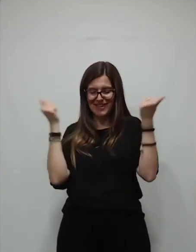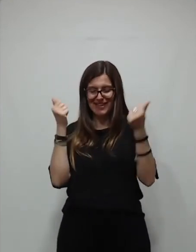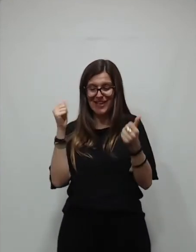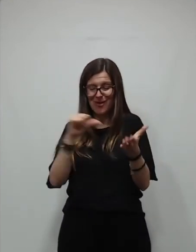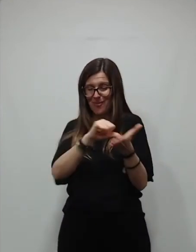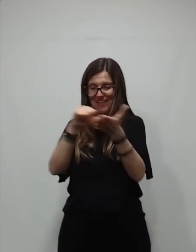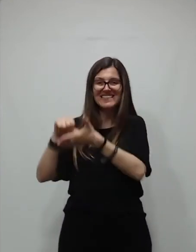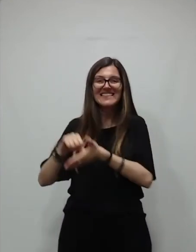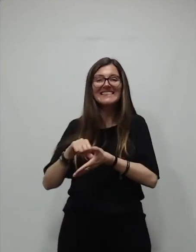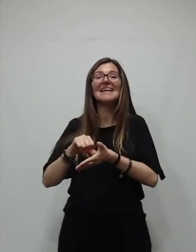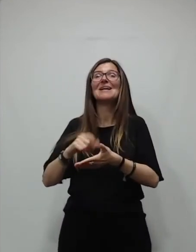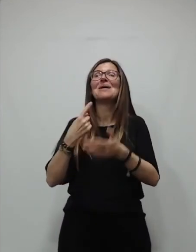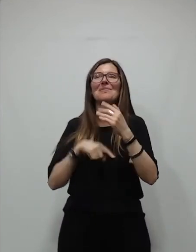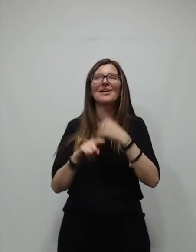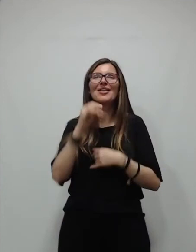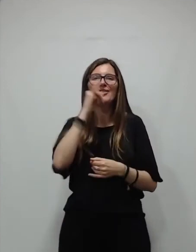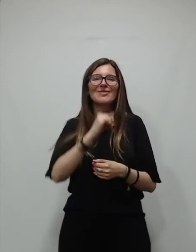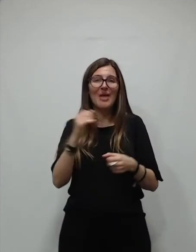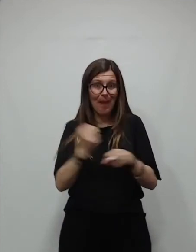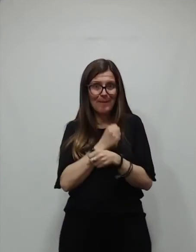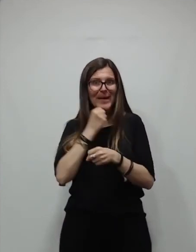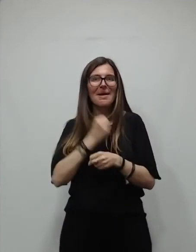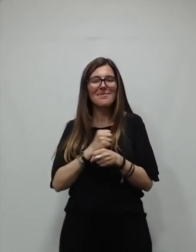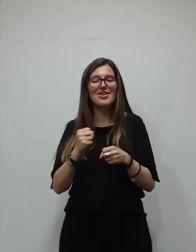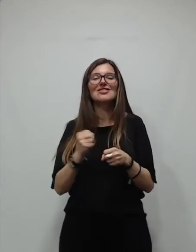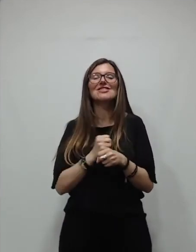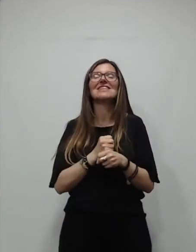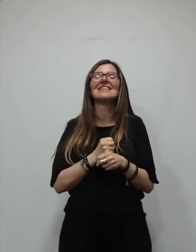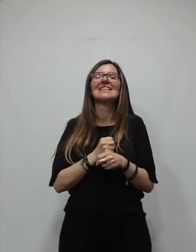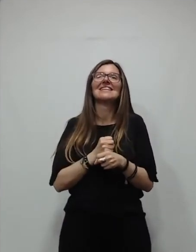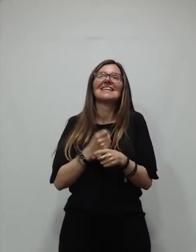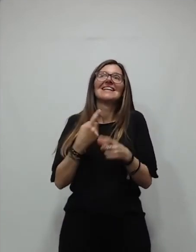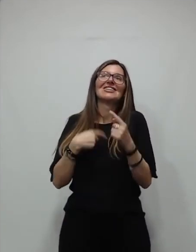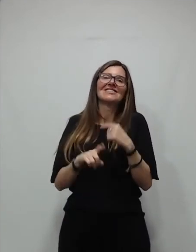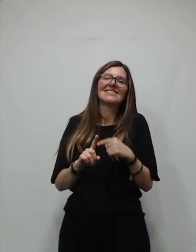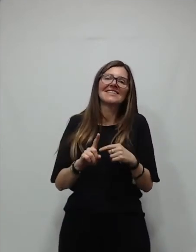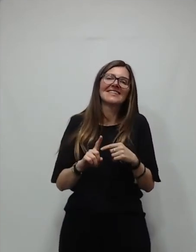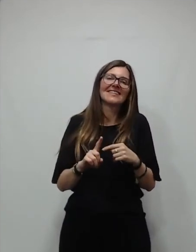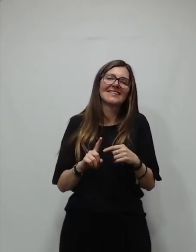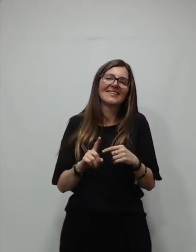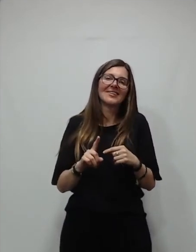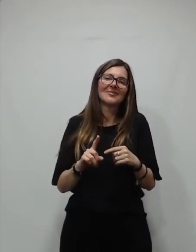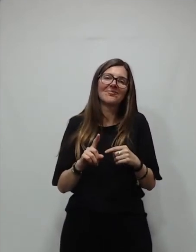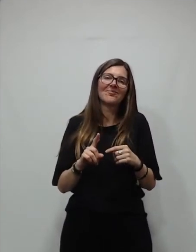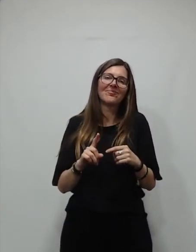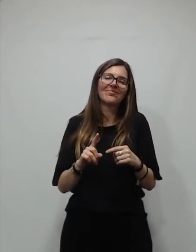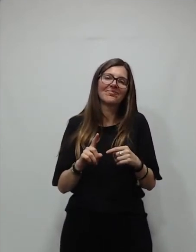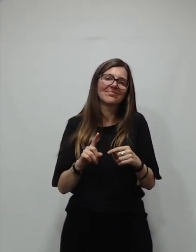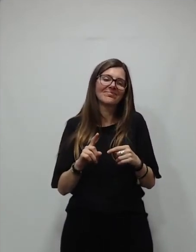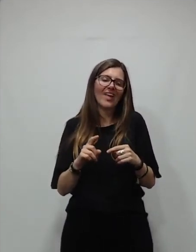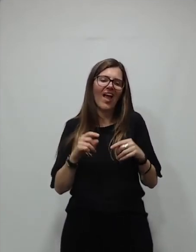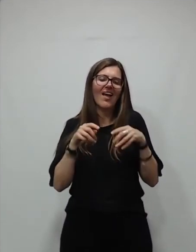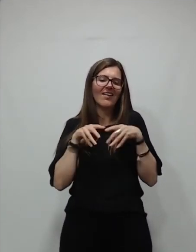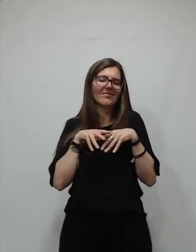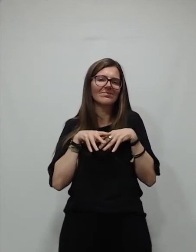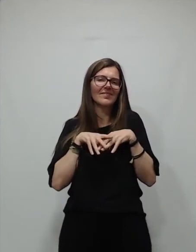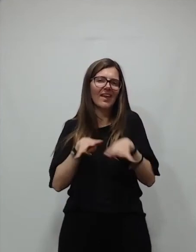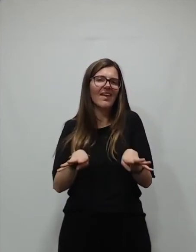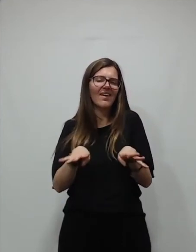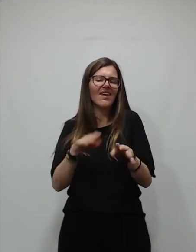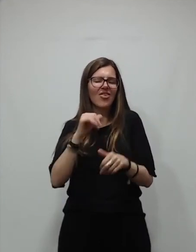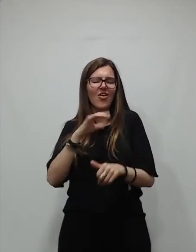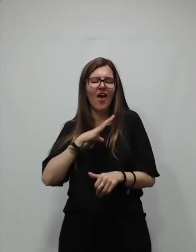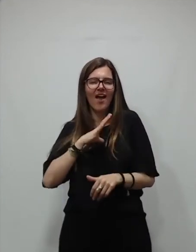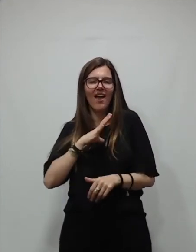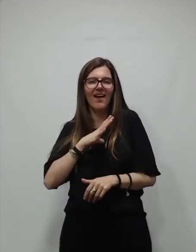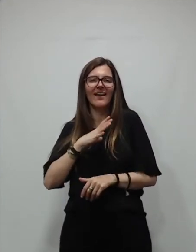pero en definitiva sabemos que hemos sostenido estos tejidos a nivel nacional e internacional. Yo, desde